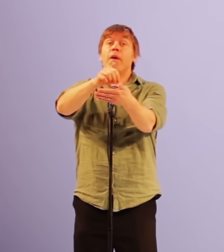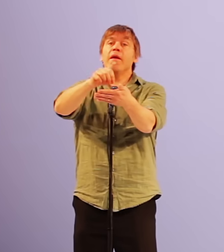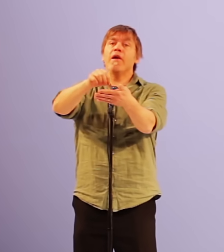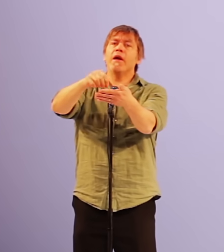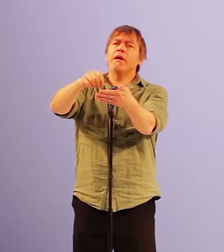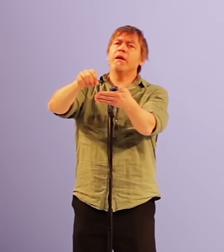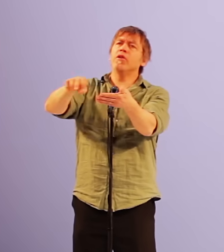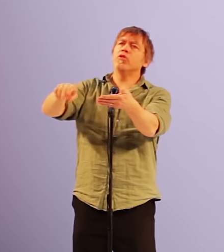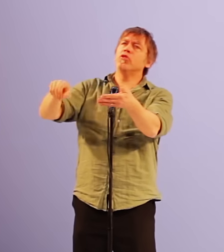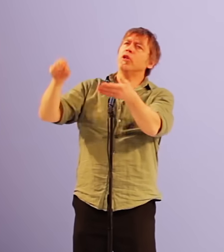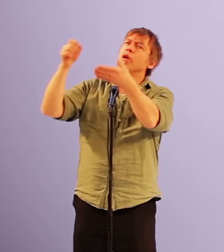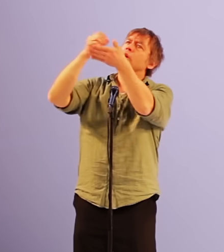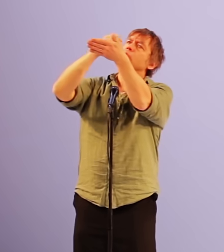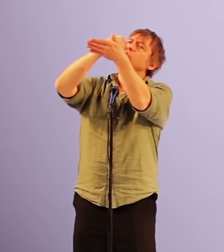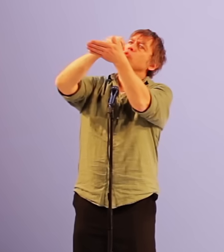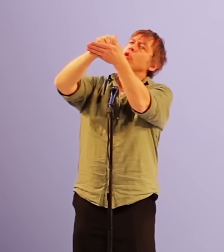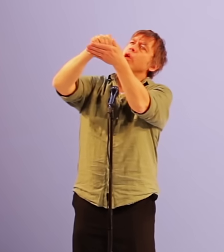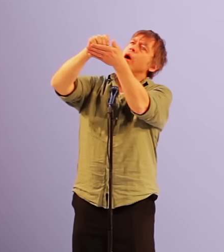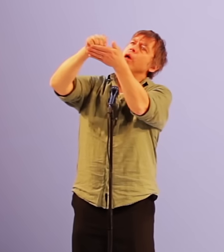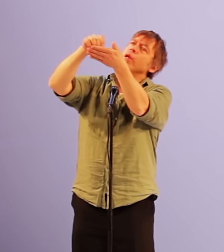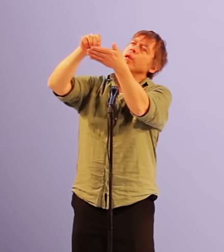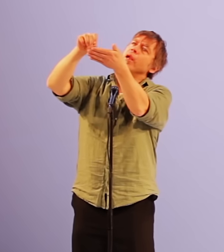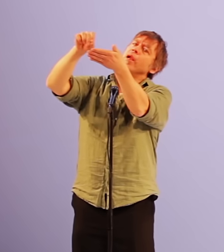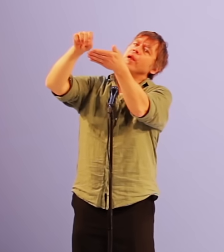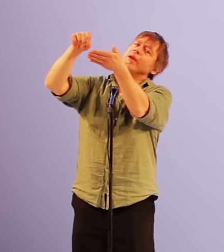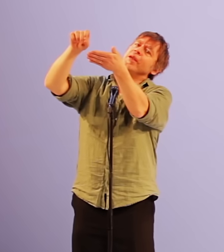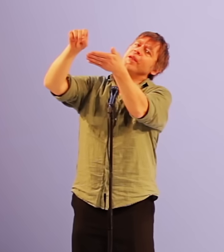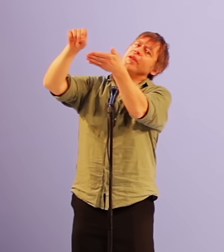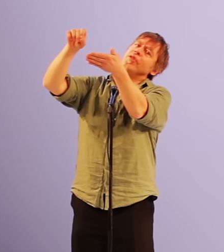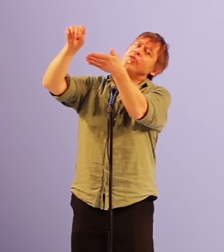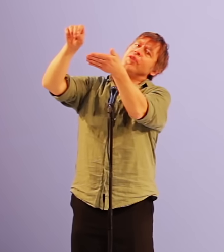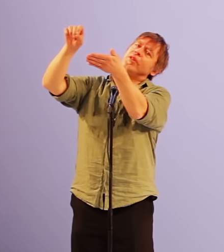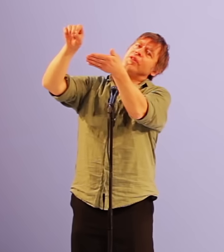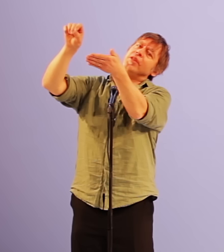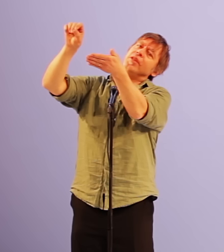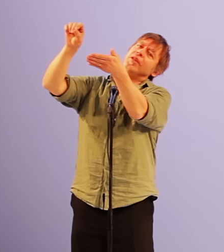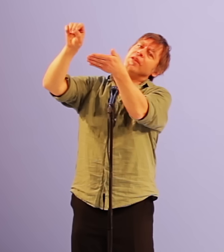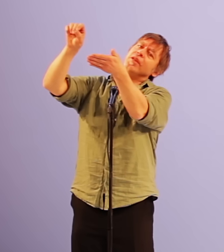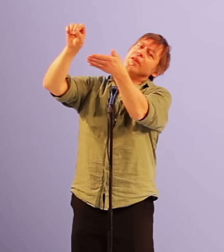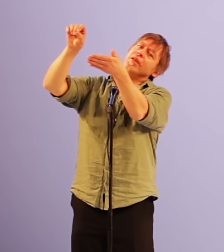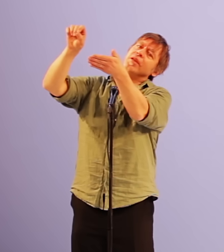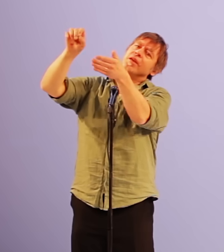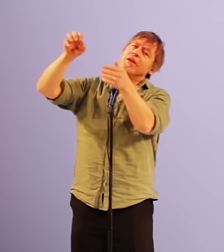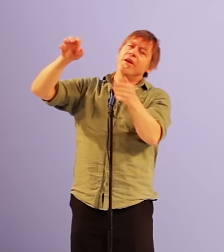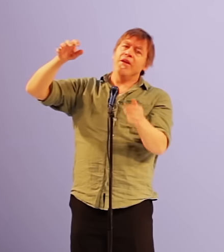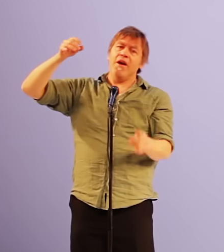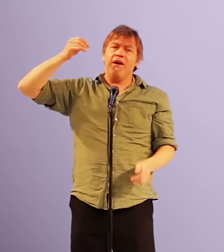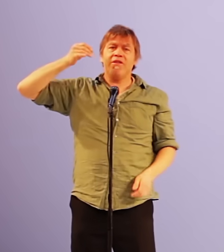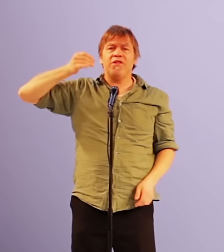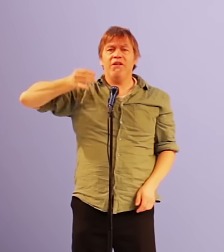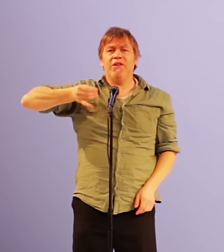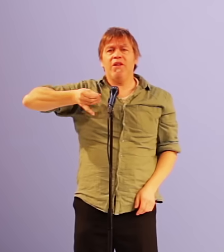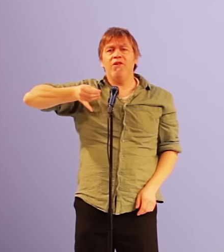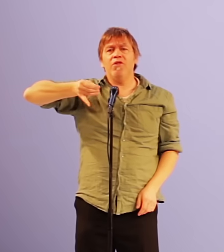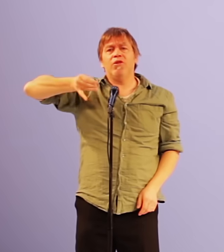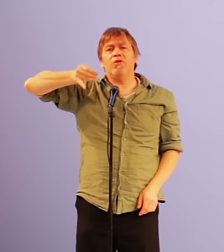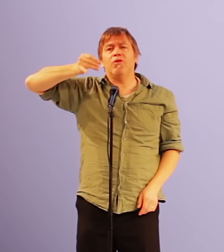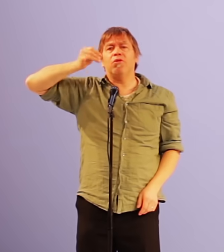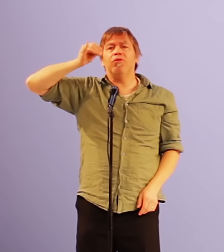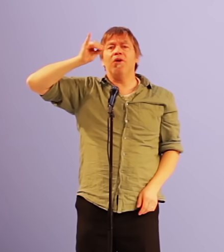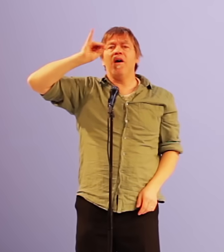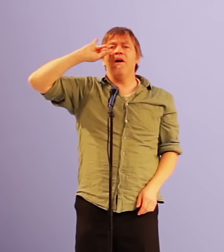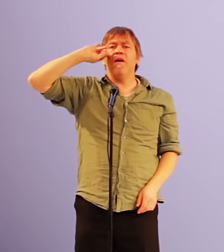runoja päivällä kirjoitti, runoja illalla kirjoitti. Ja sitten